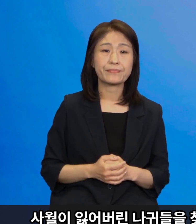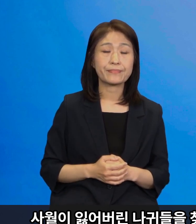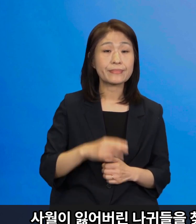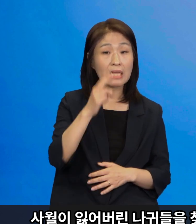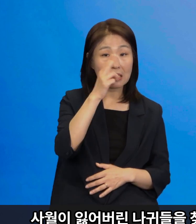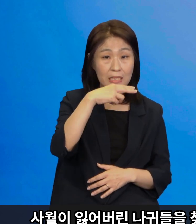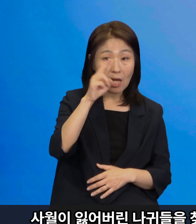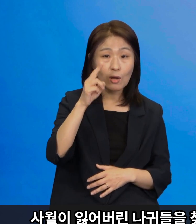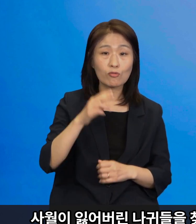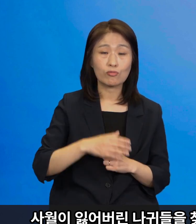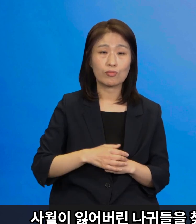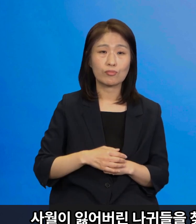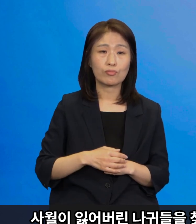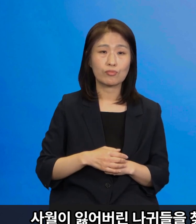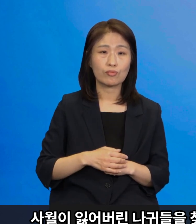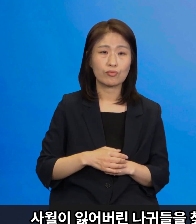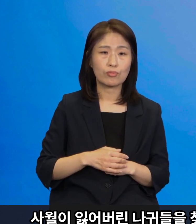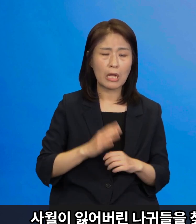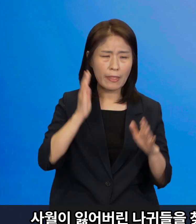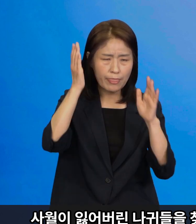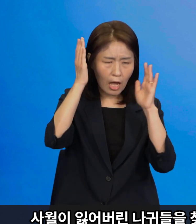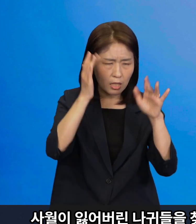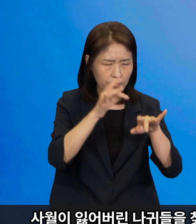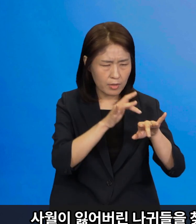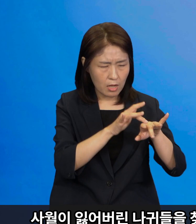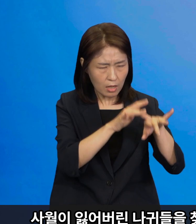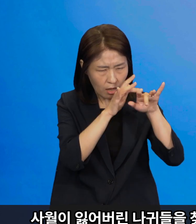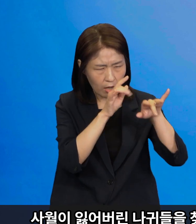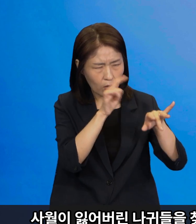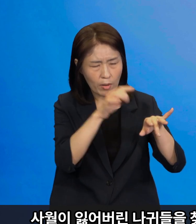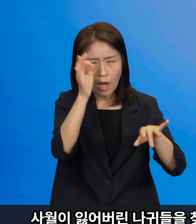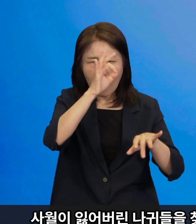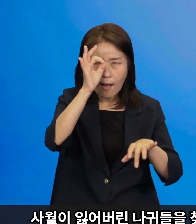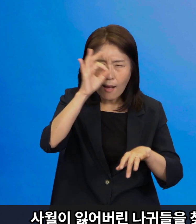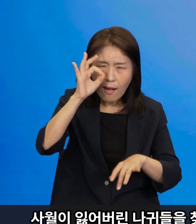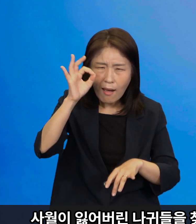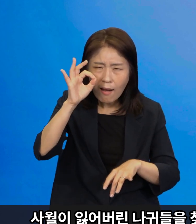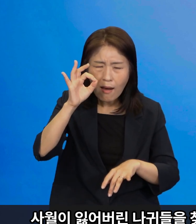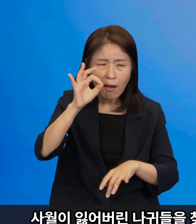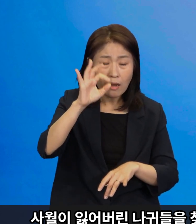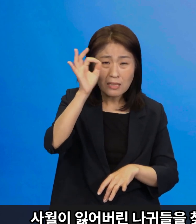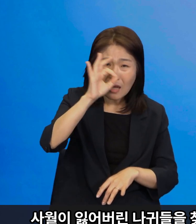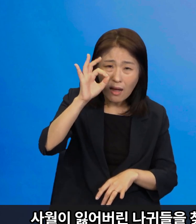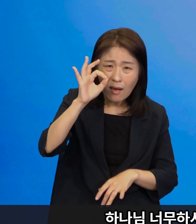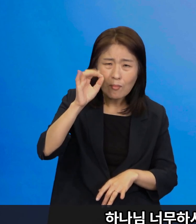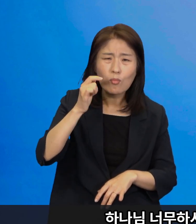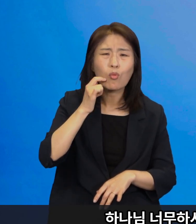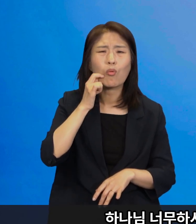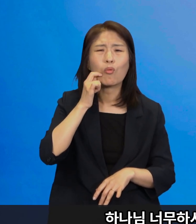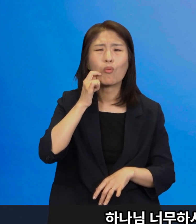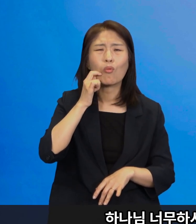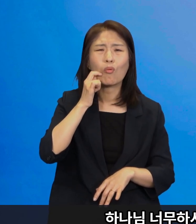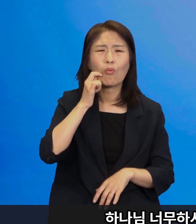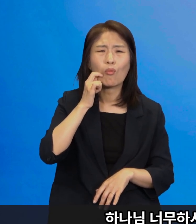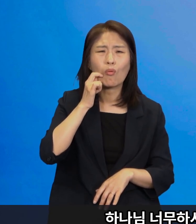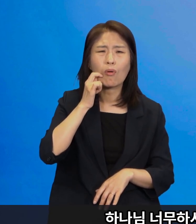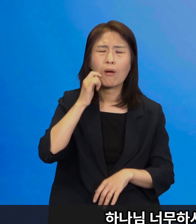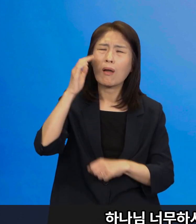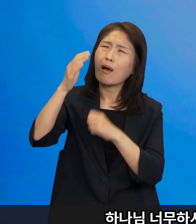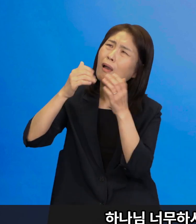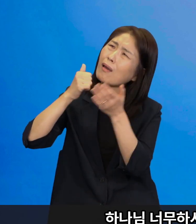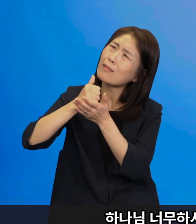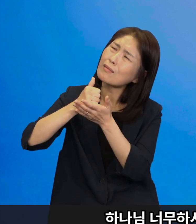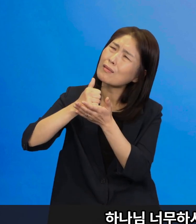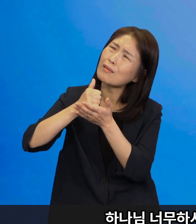이 잃어버린 나귀들을 찾으러 아무리 다녀도 여러분 결국 찾질 못합니다. 하나님 너무하시지 않나,